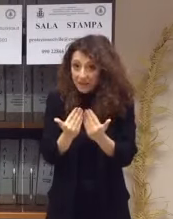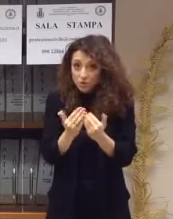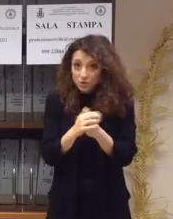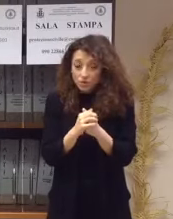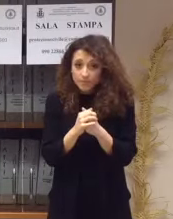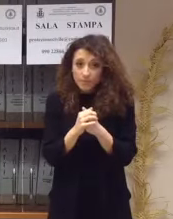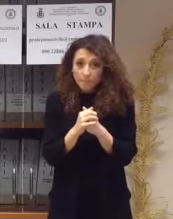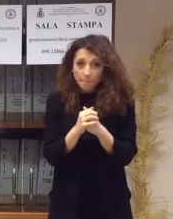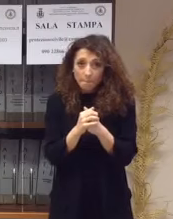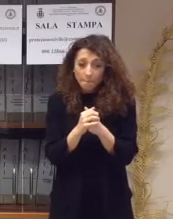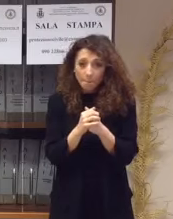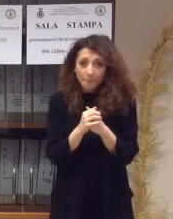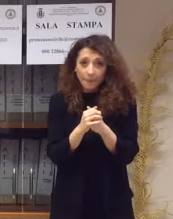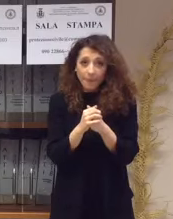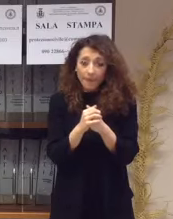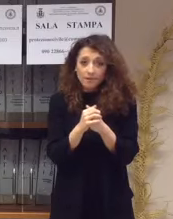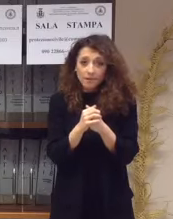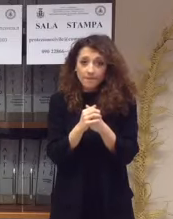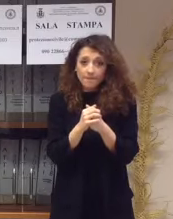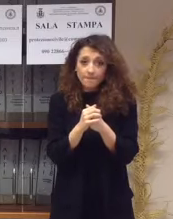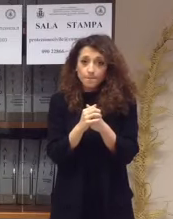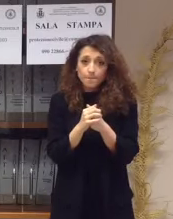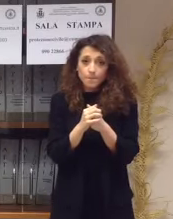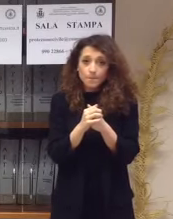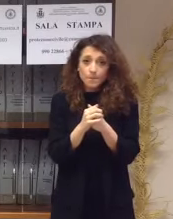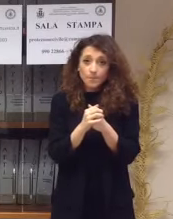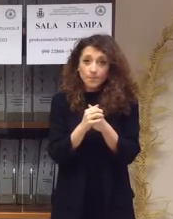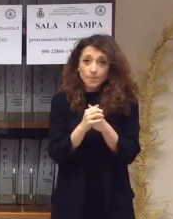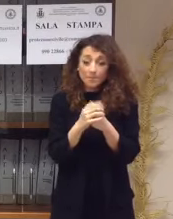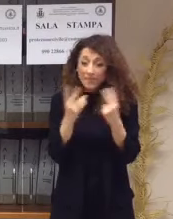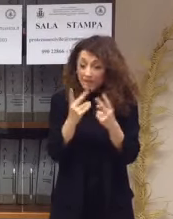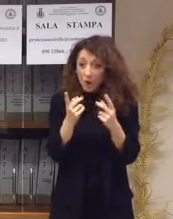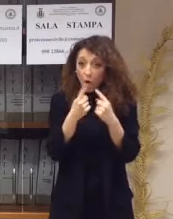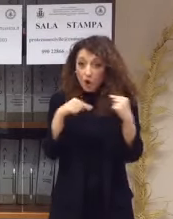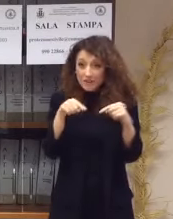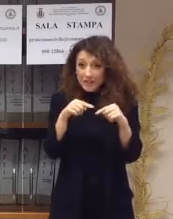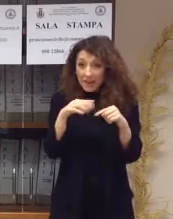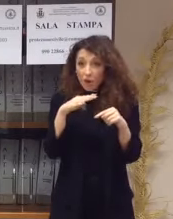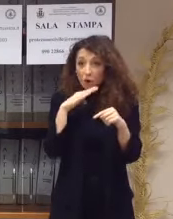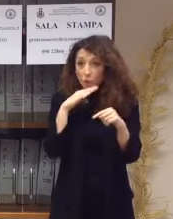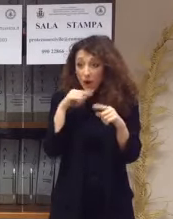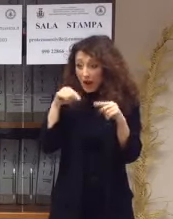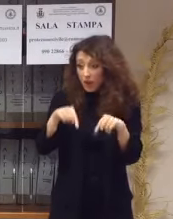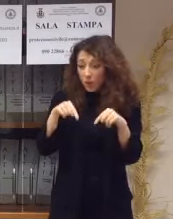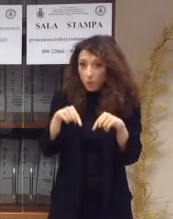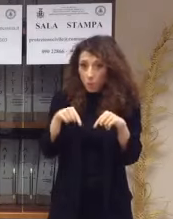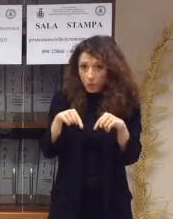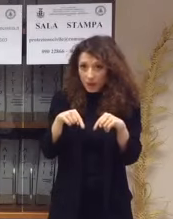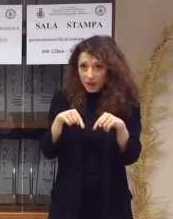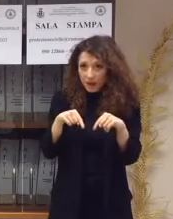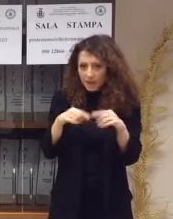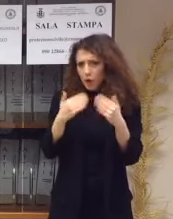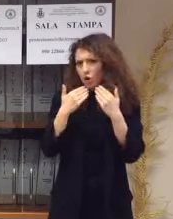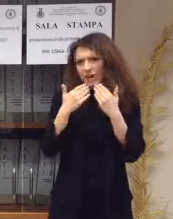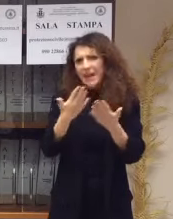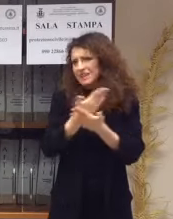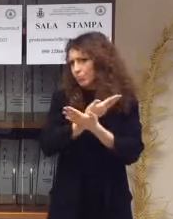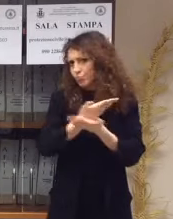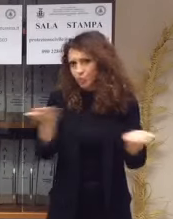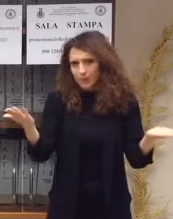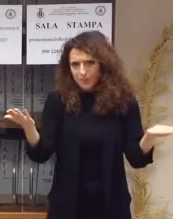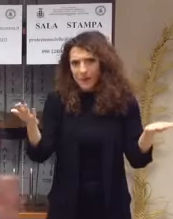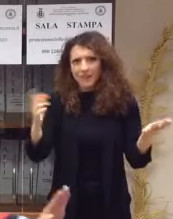neanche potuto consentire ai consiglieri comunali di stare qui, e li ringrazio pubblicamente